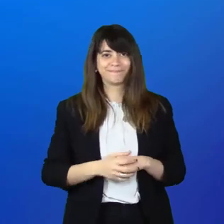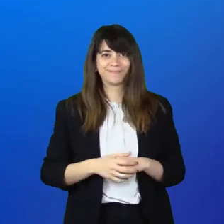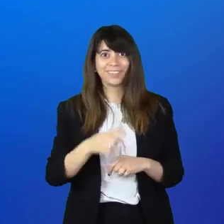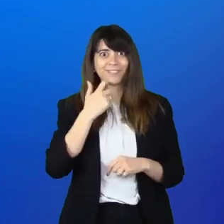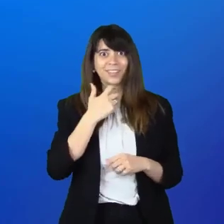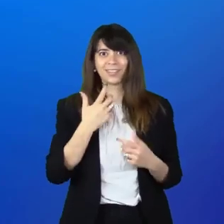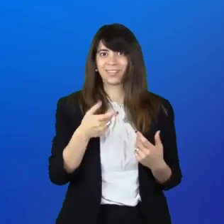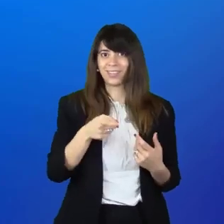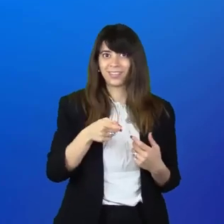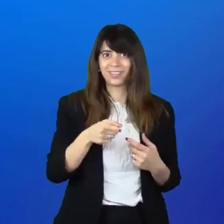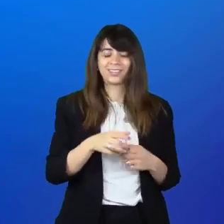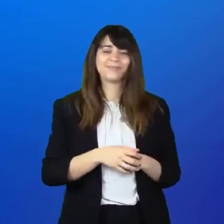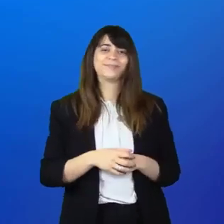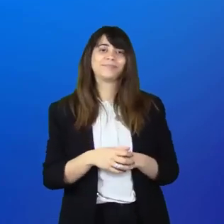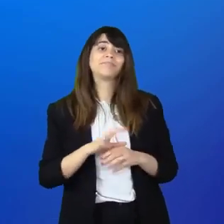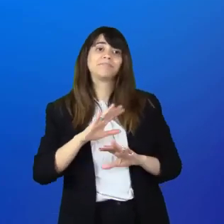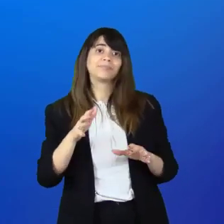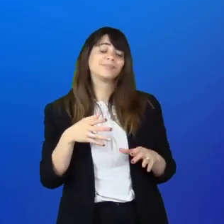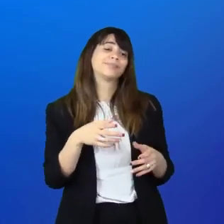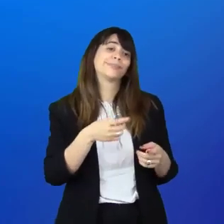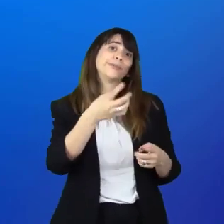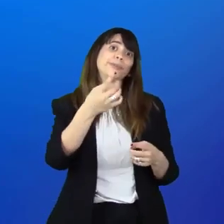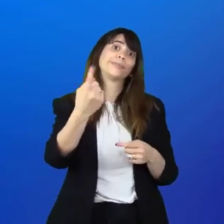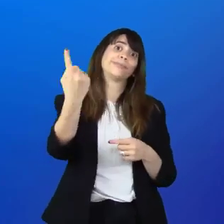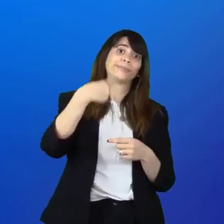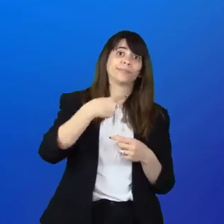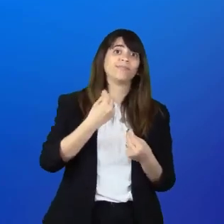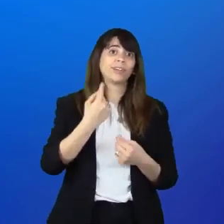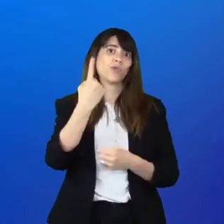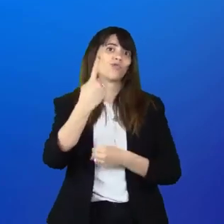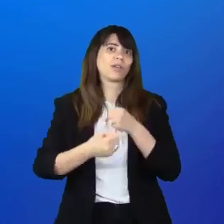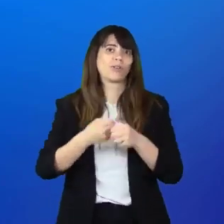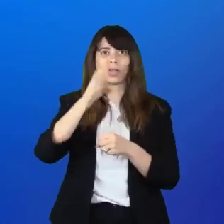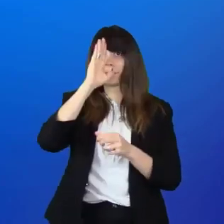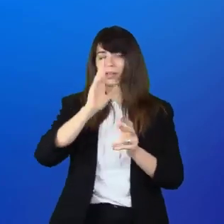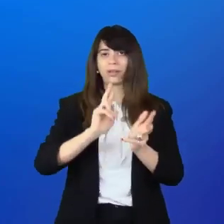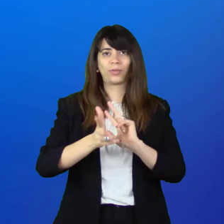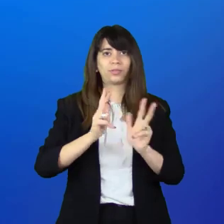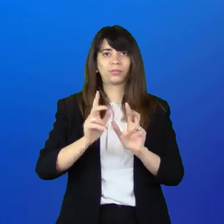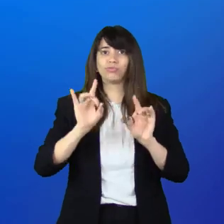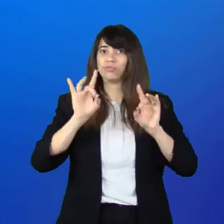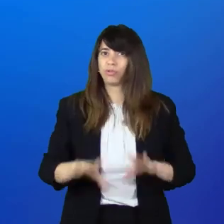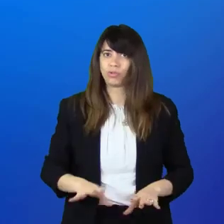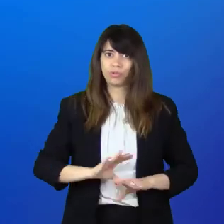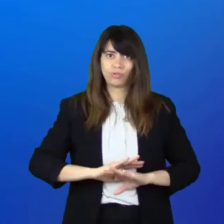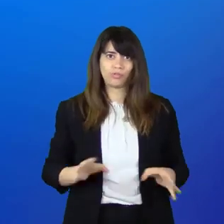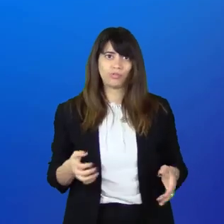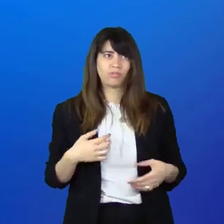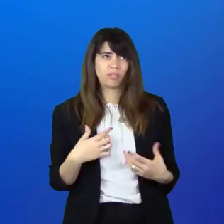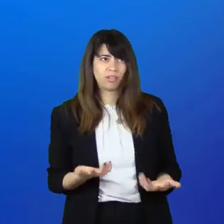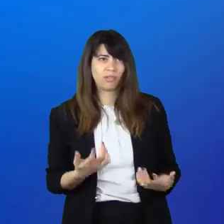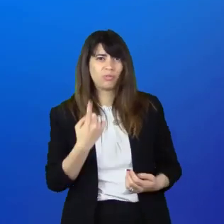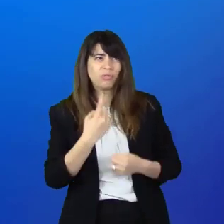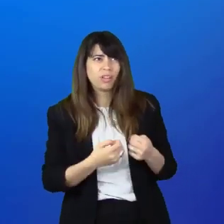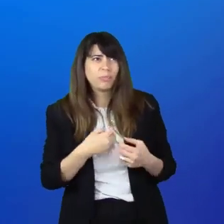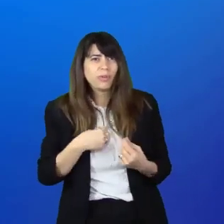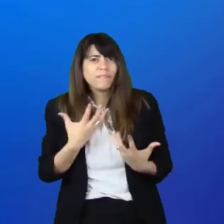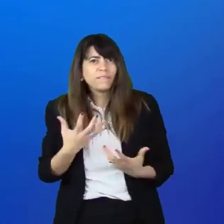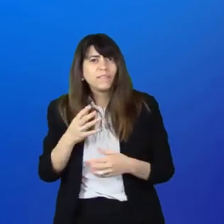los conceptos. Me faltaba eso. Entonces, bueno, me mandaron a tener 1 año solamente de lengua de señas. Y yo preguntaba,